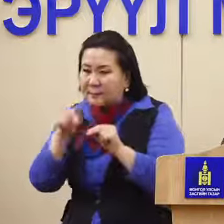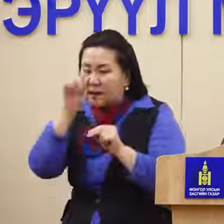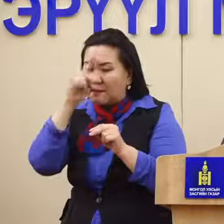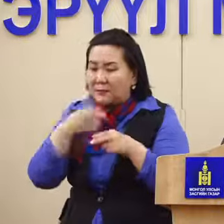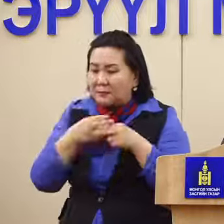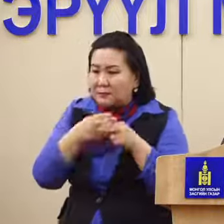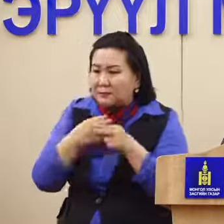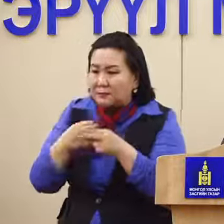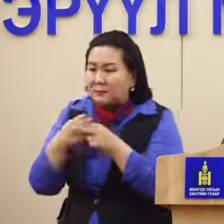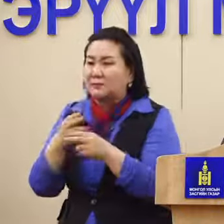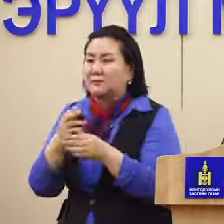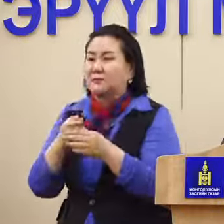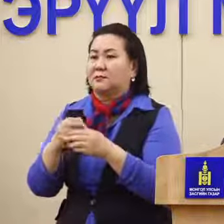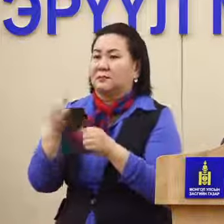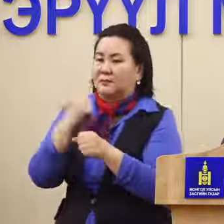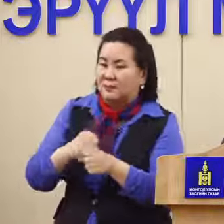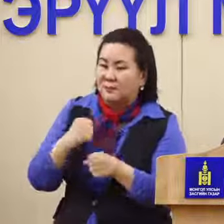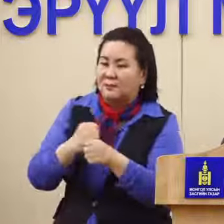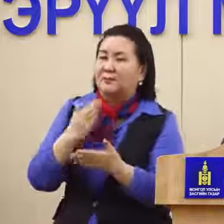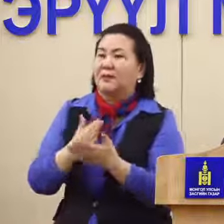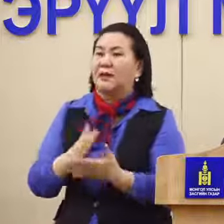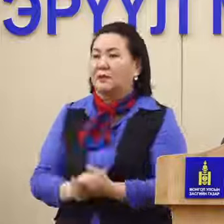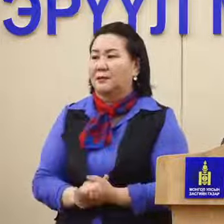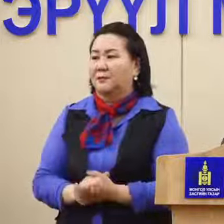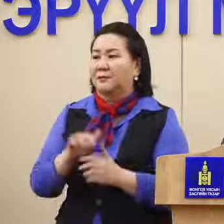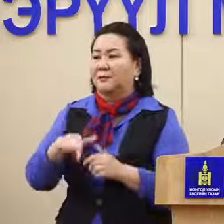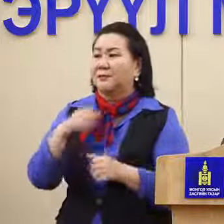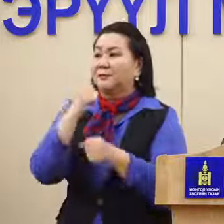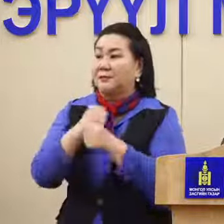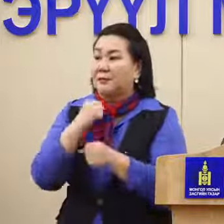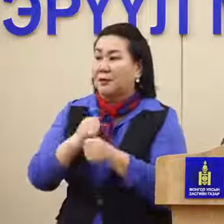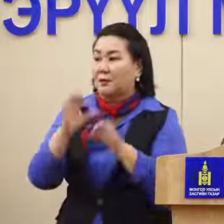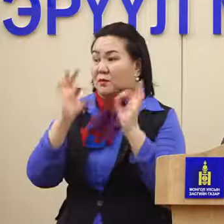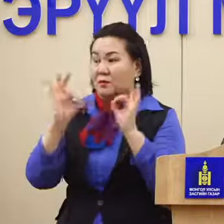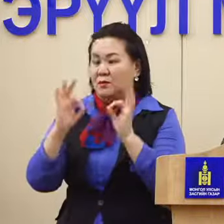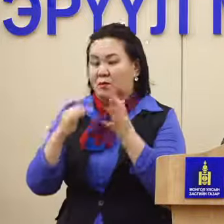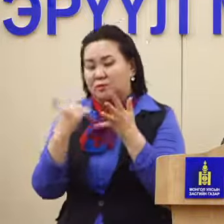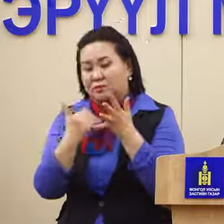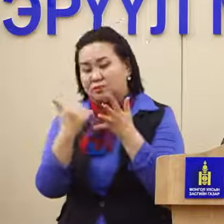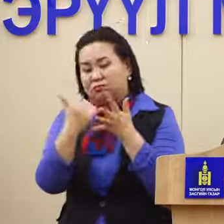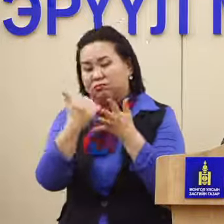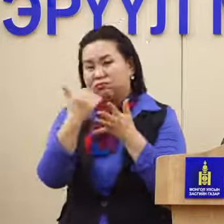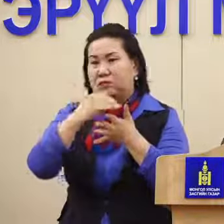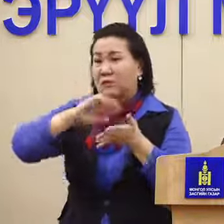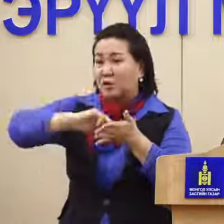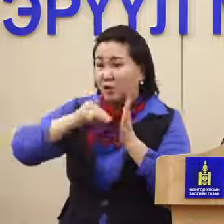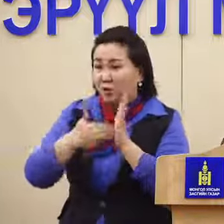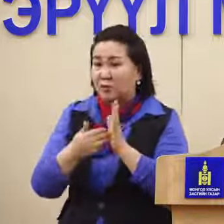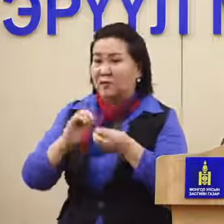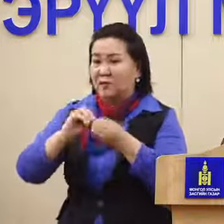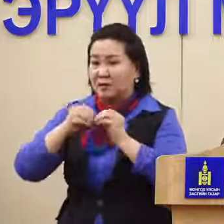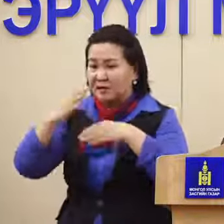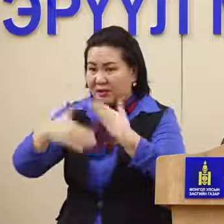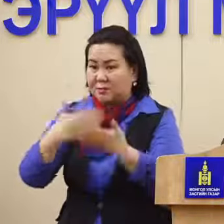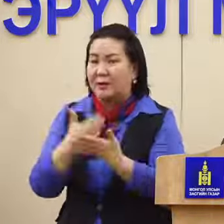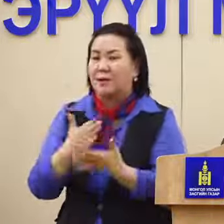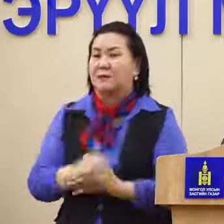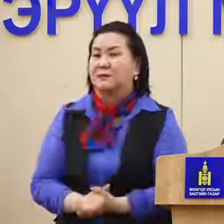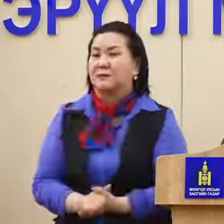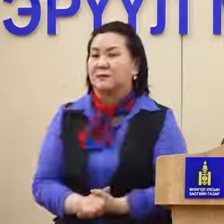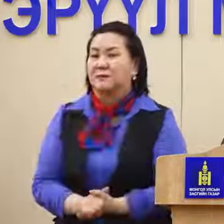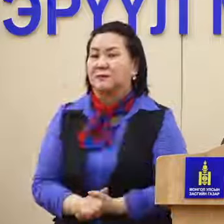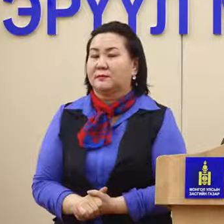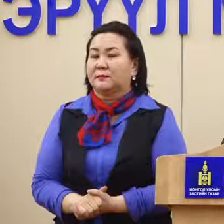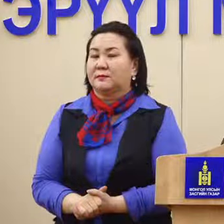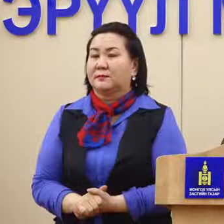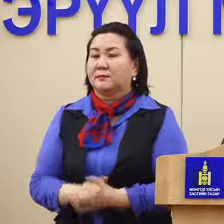ингээд бид нар мухарлах юм аа. За энэ ажлыг гис дараатай төлөвлөгөөтэй одоо хийж байна. За мөн